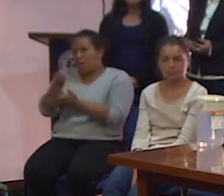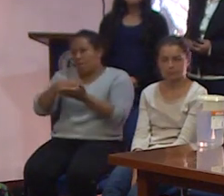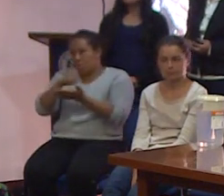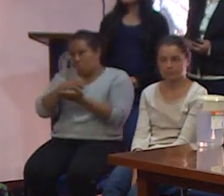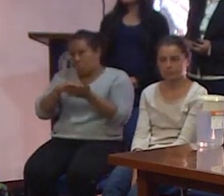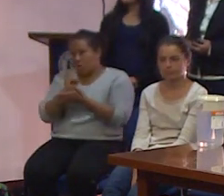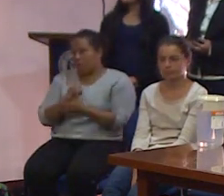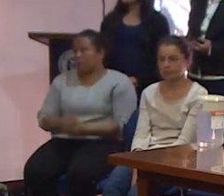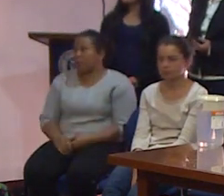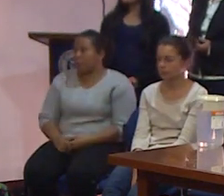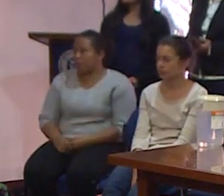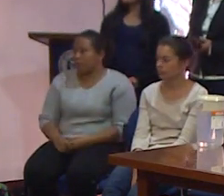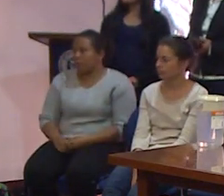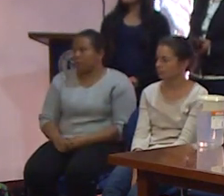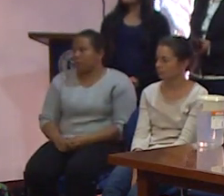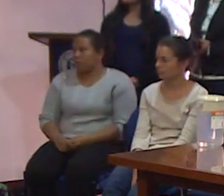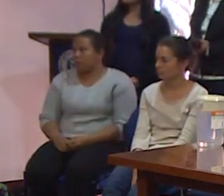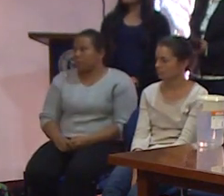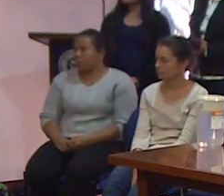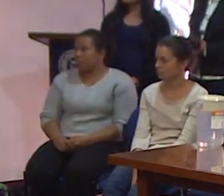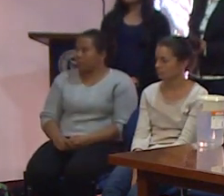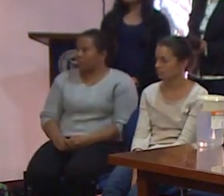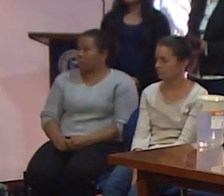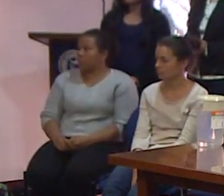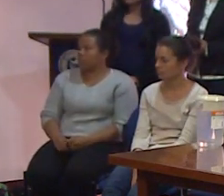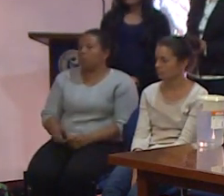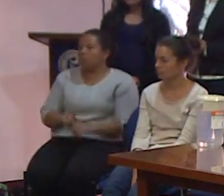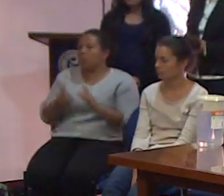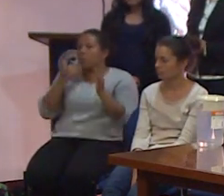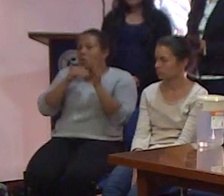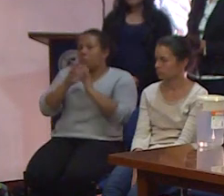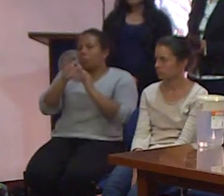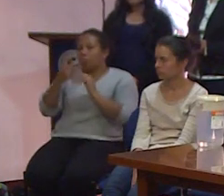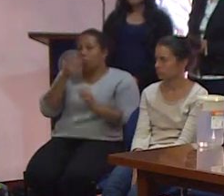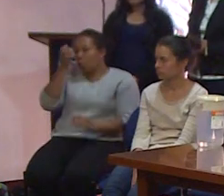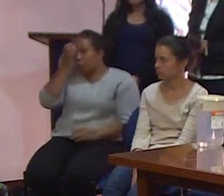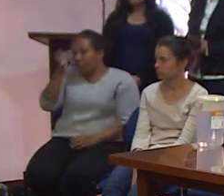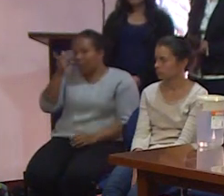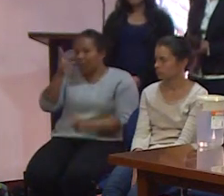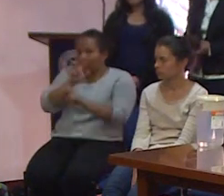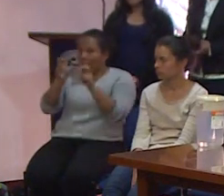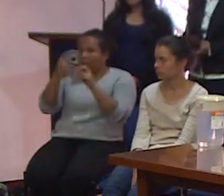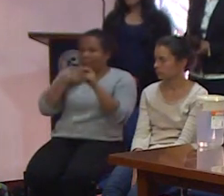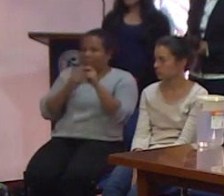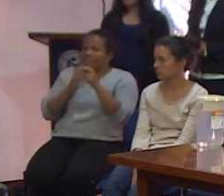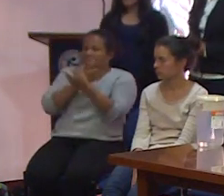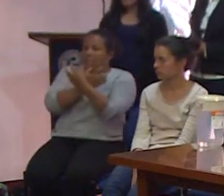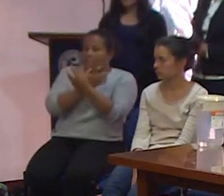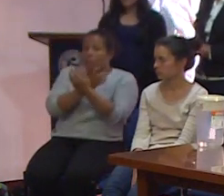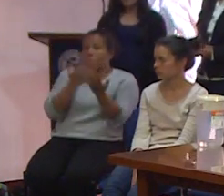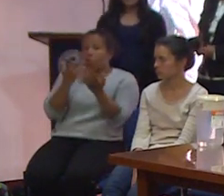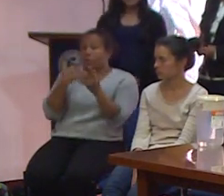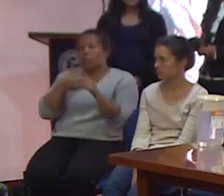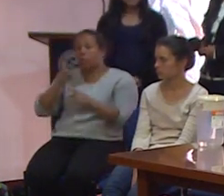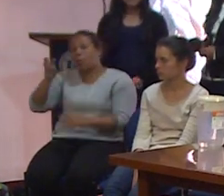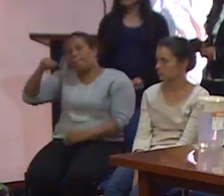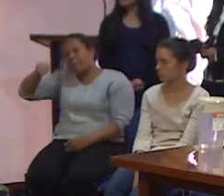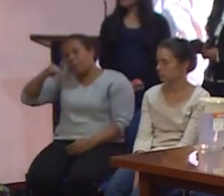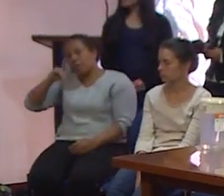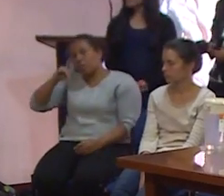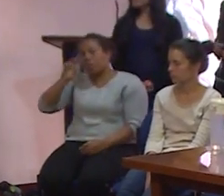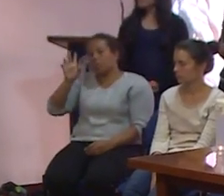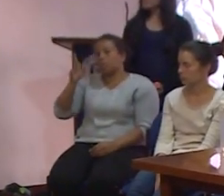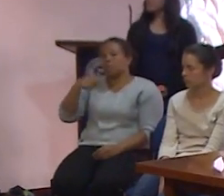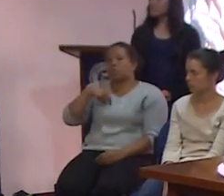pero digamos permanentemente. En el caso del Grupo Conocimiento Profesional de Ciencias, todos los miércoles de 7 a 9,